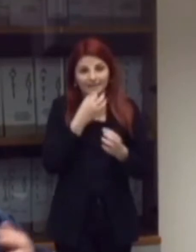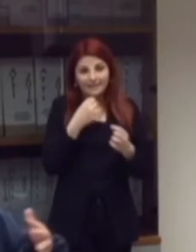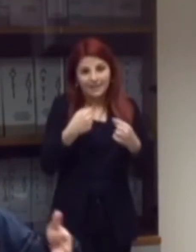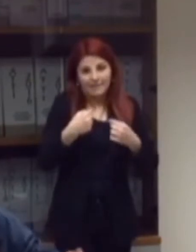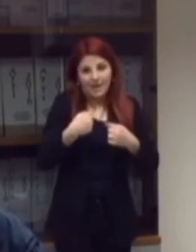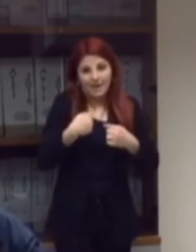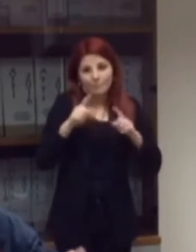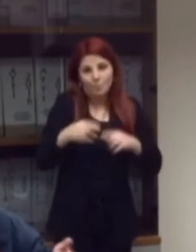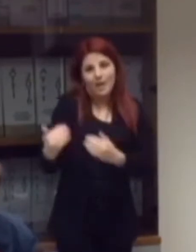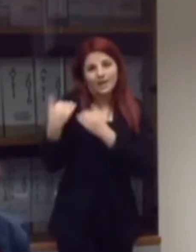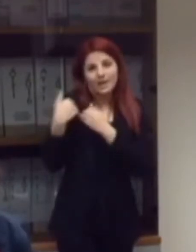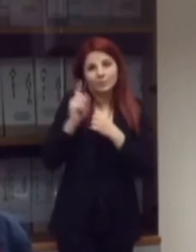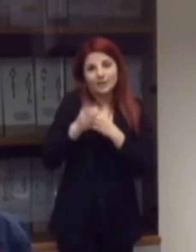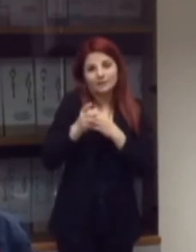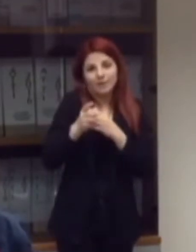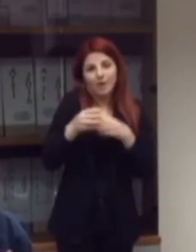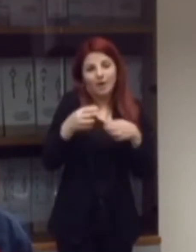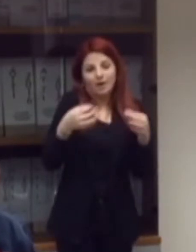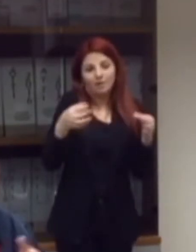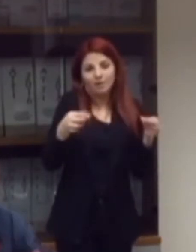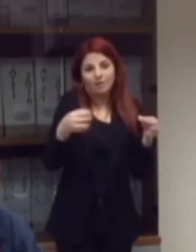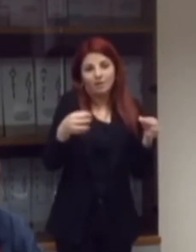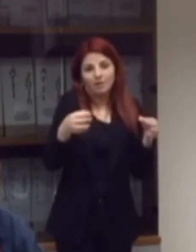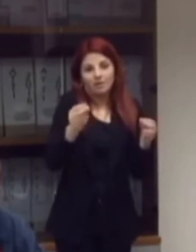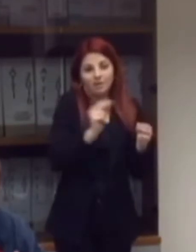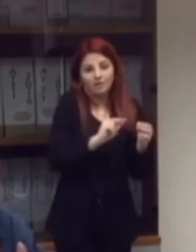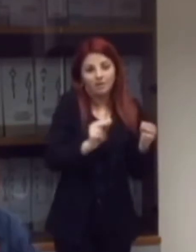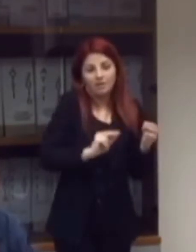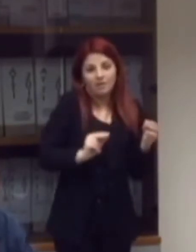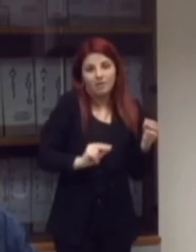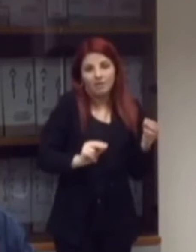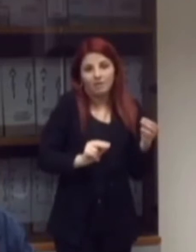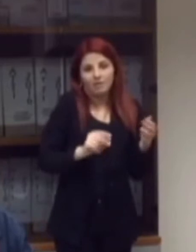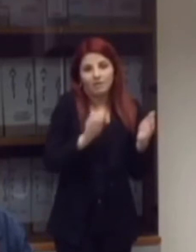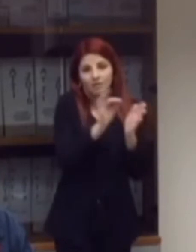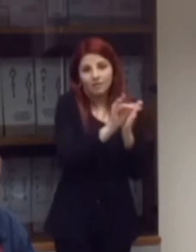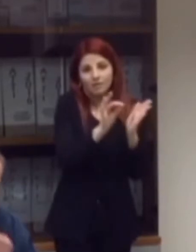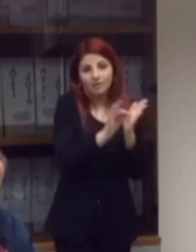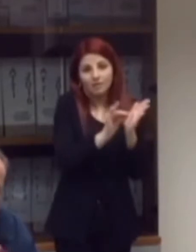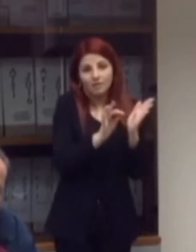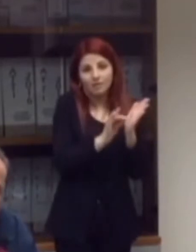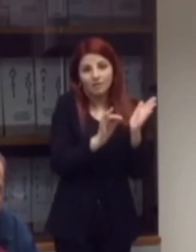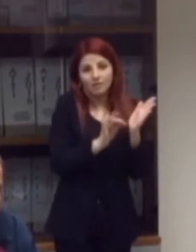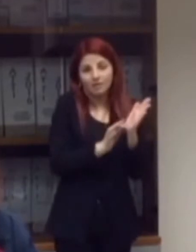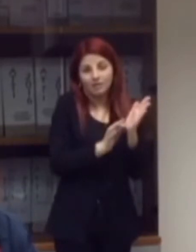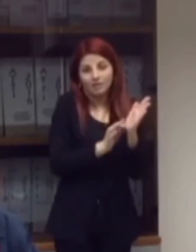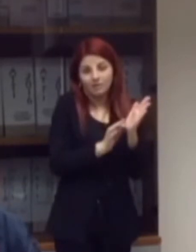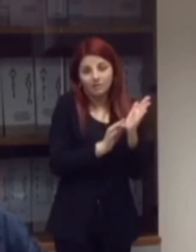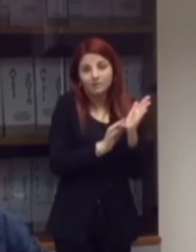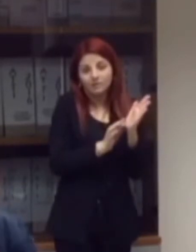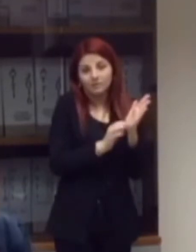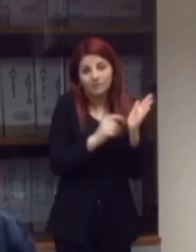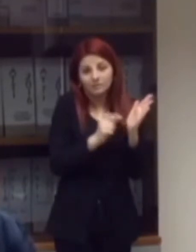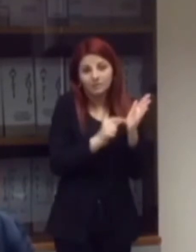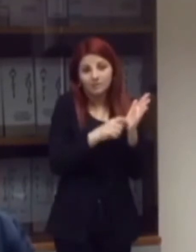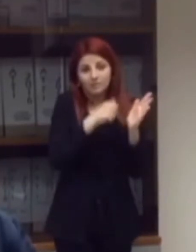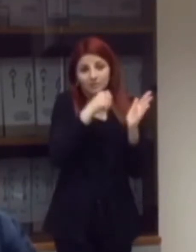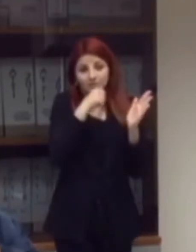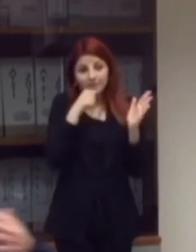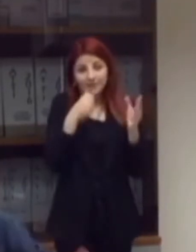di assumere dei provvedimenti che sono fondamentali per dare uno strumento anche alla nostra